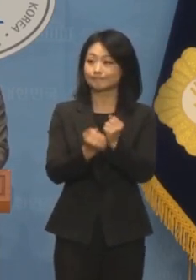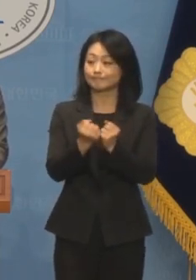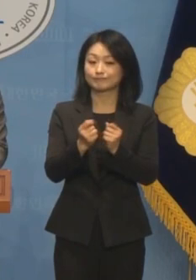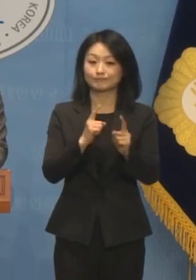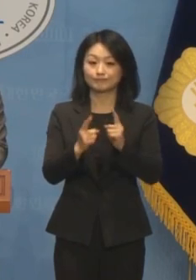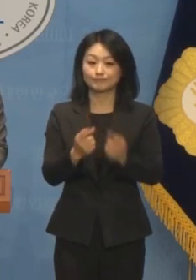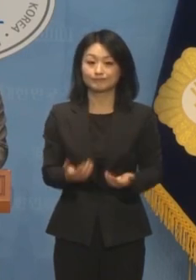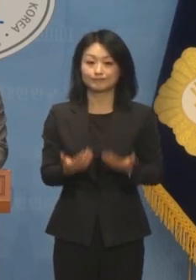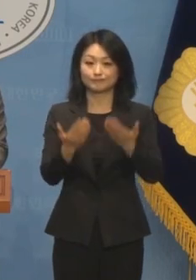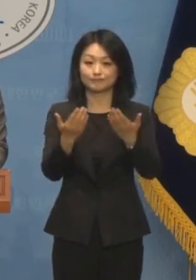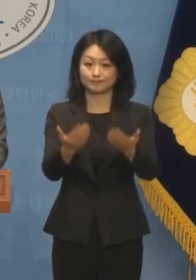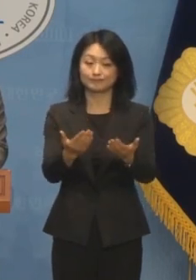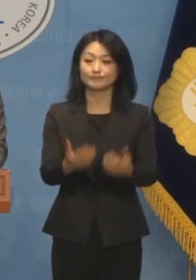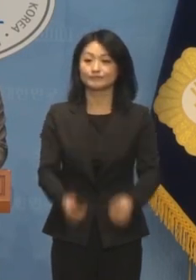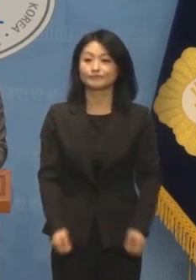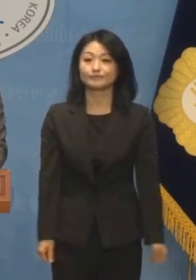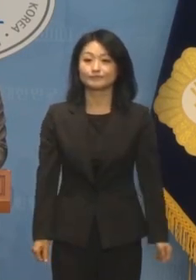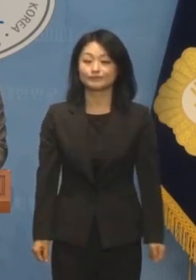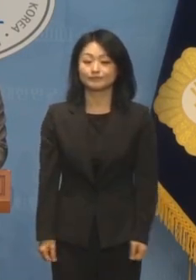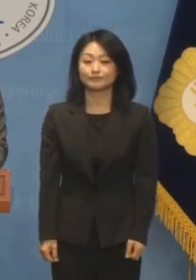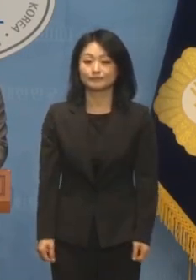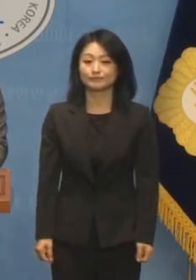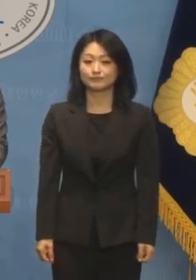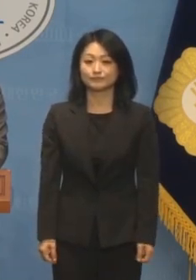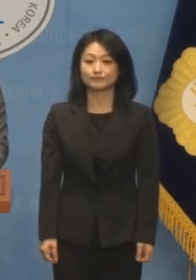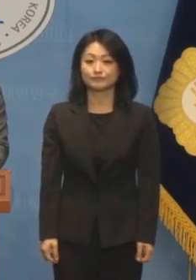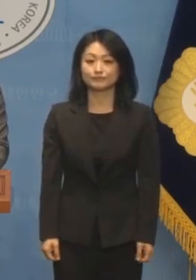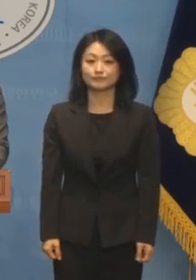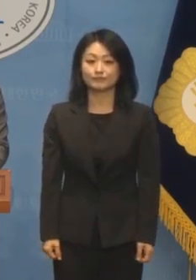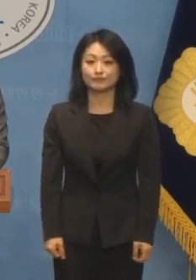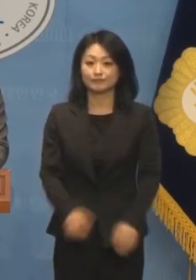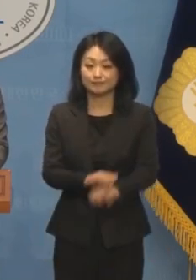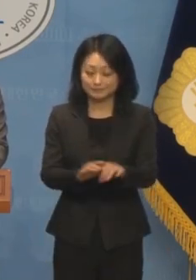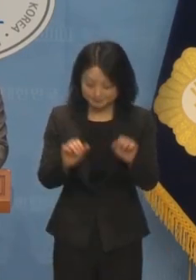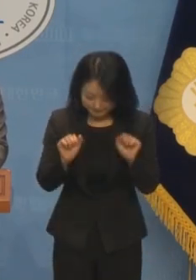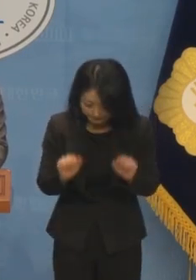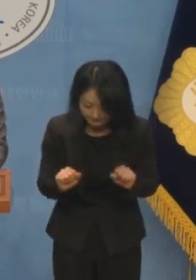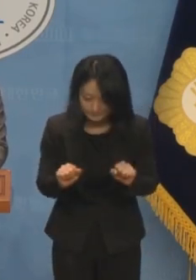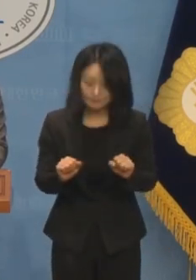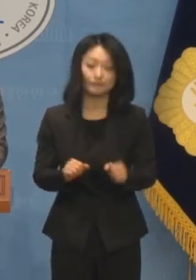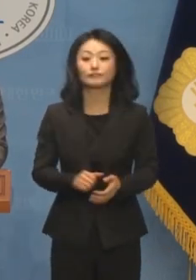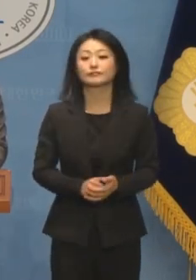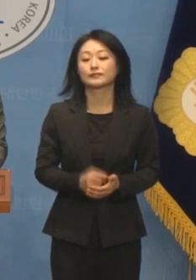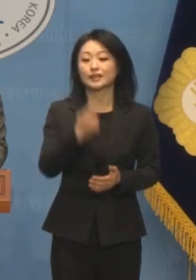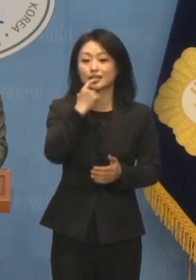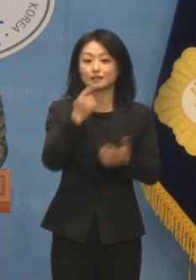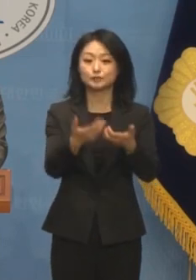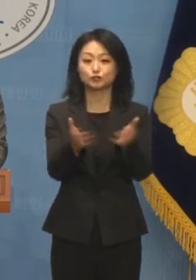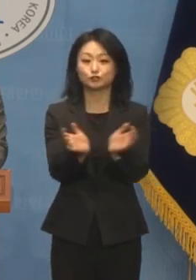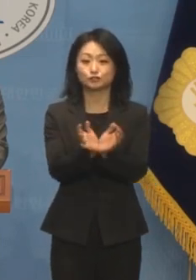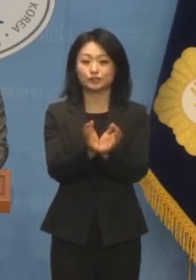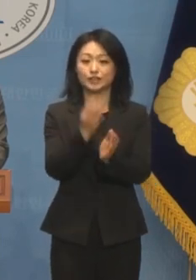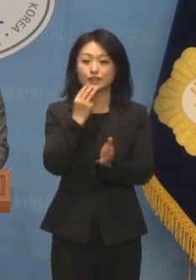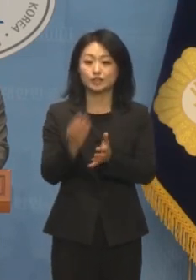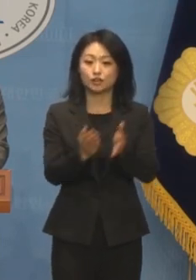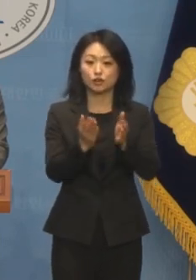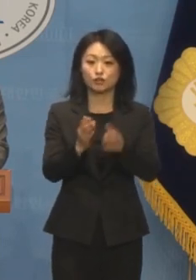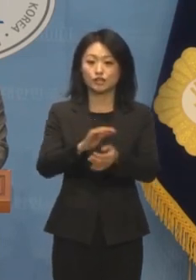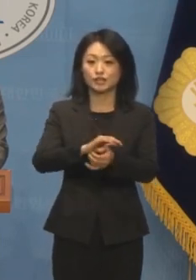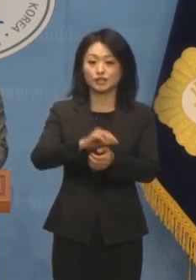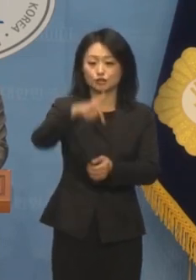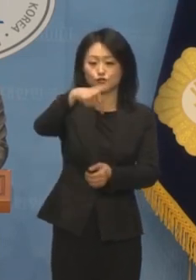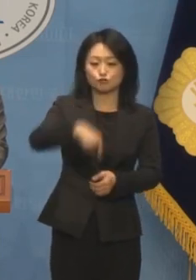이 회견문을 낭독해 드리겠습니다. 안녕하십니까. 더불어민주당 경기 구리시